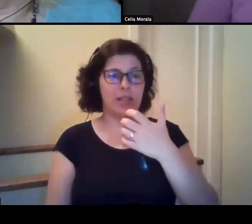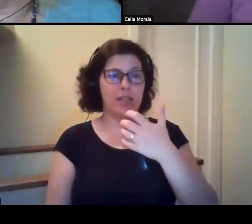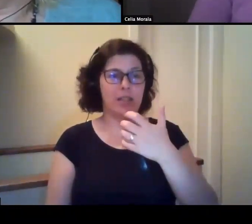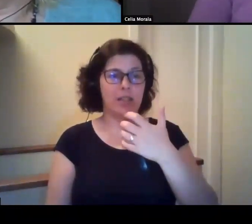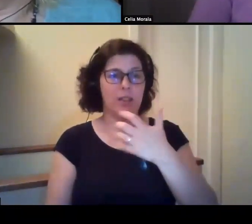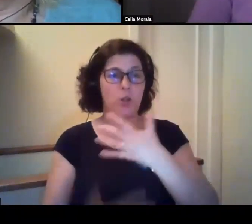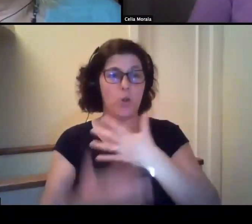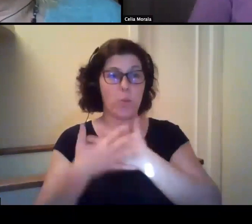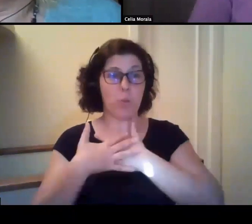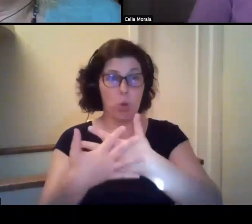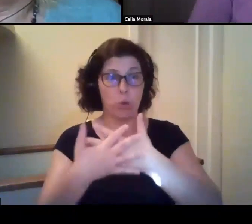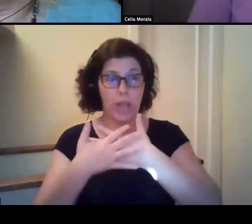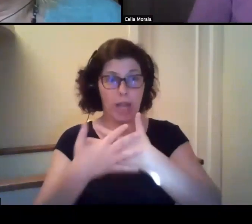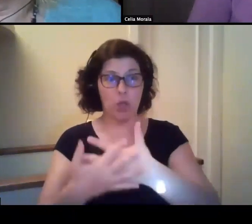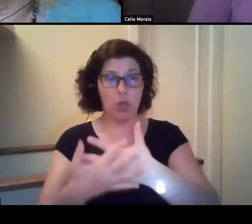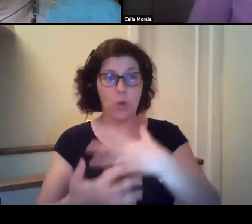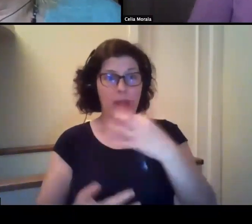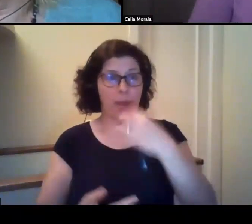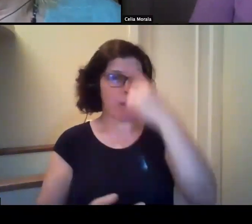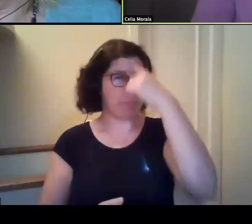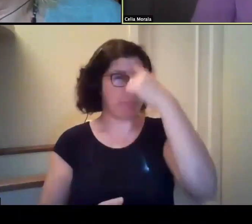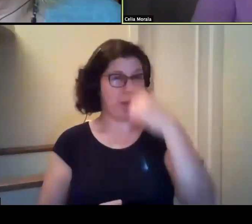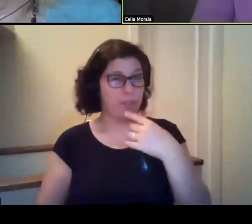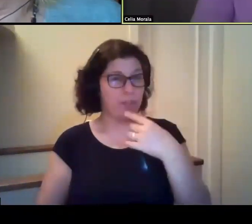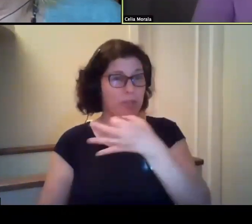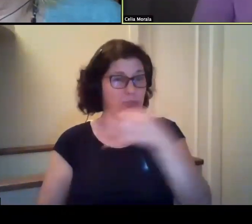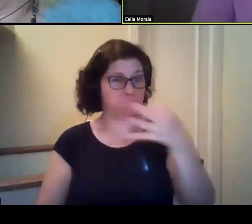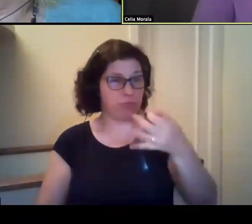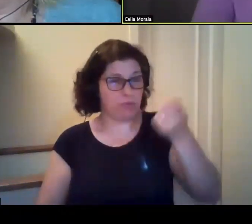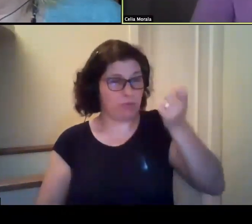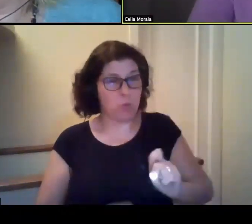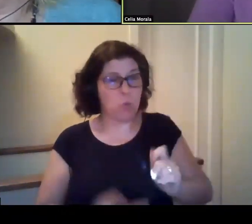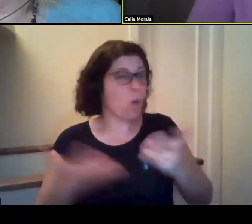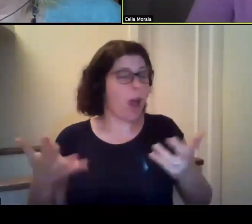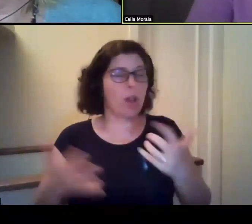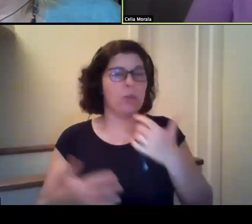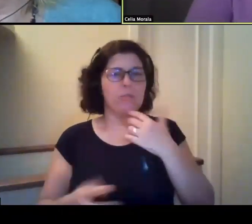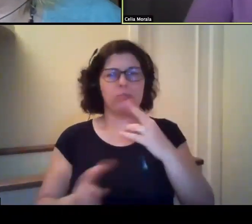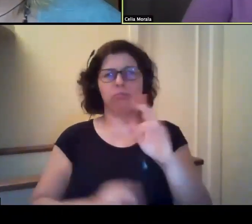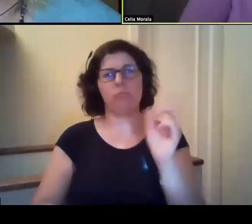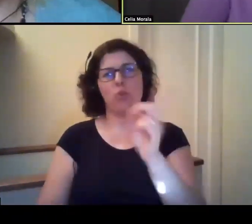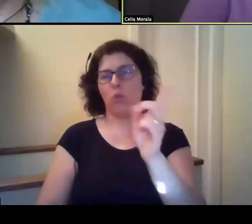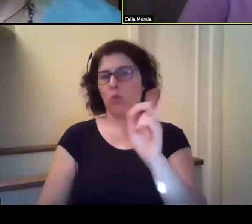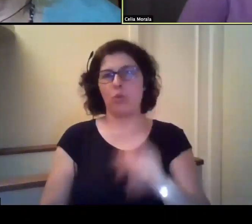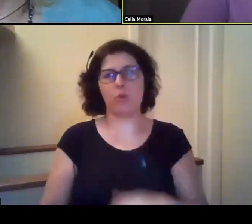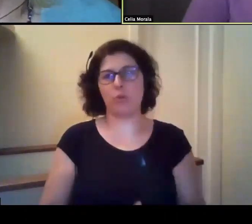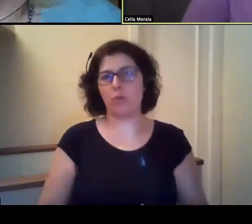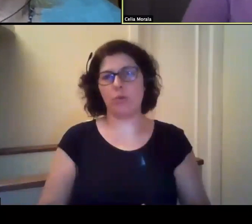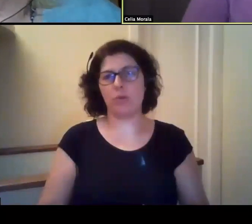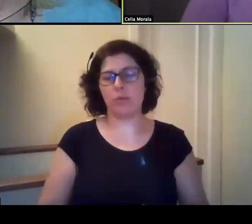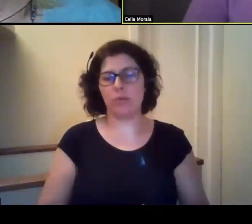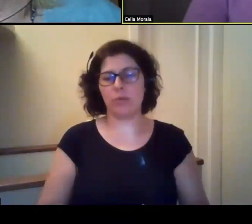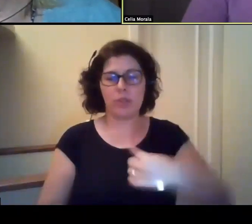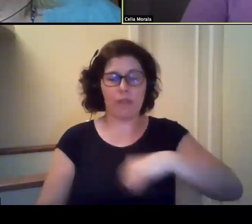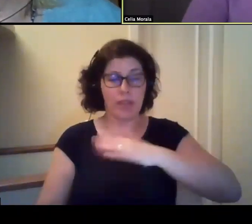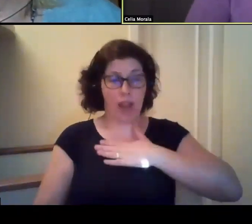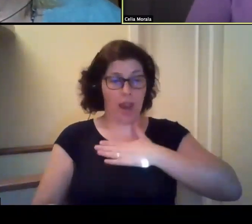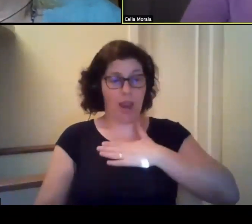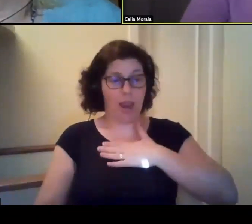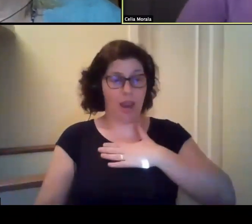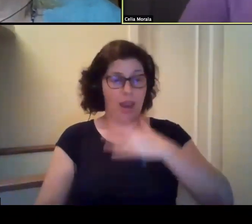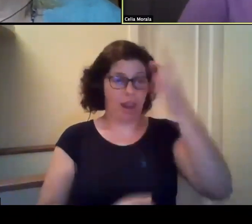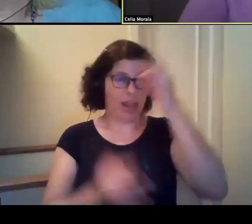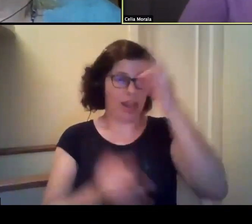de voluntariado. No, en ningún caso es necesario. Siempre, al final, nuestros requisitos son siempre